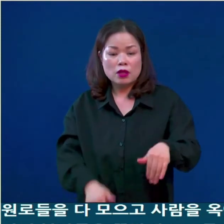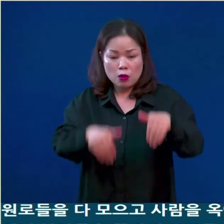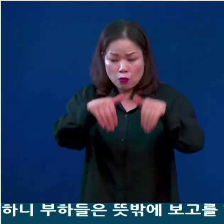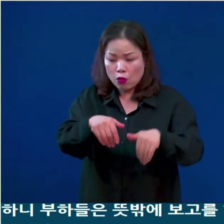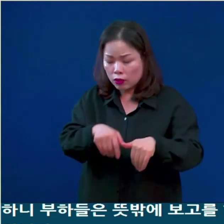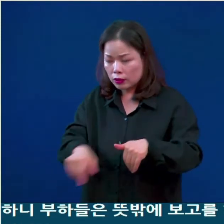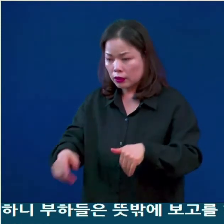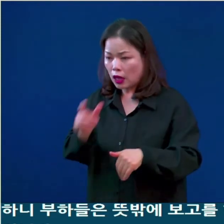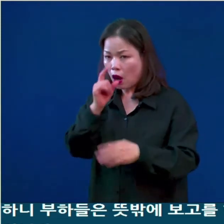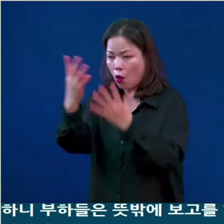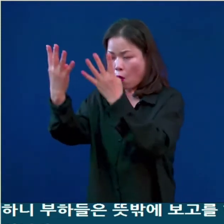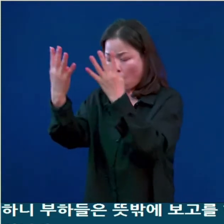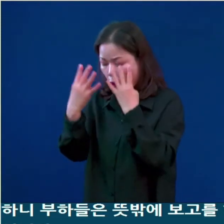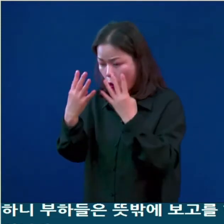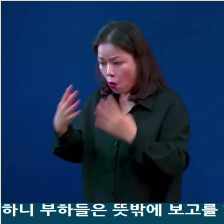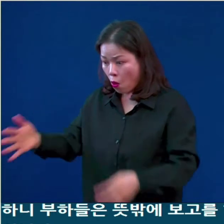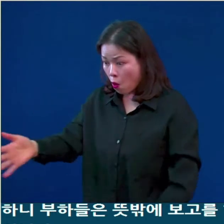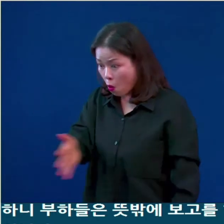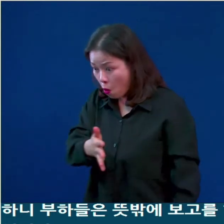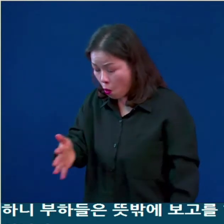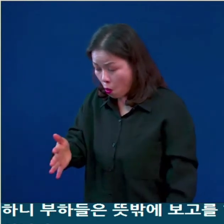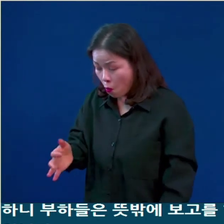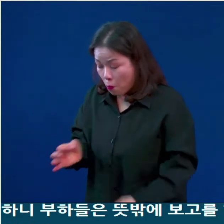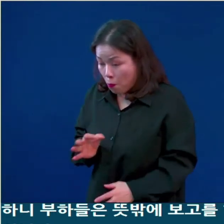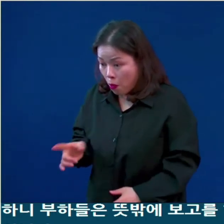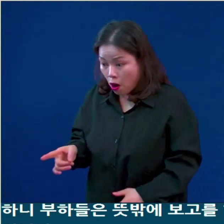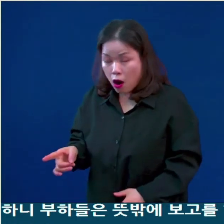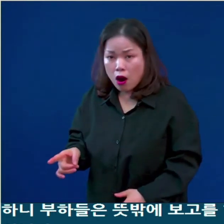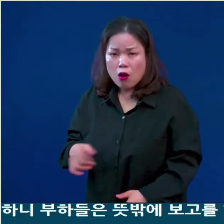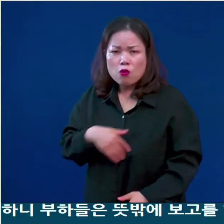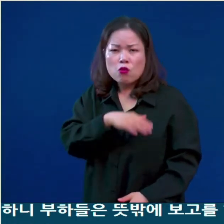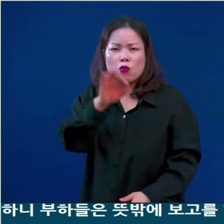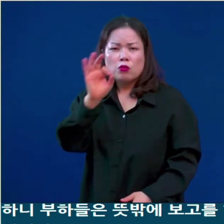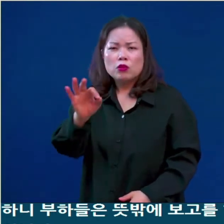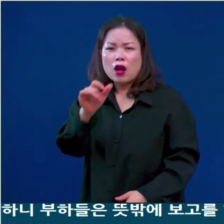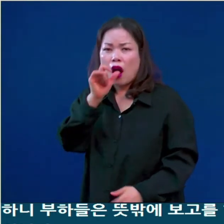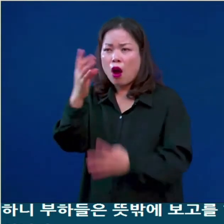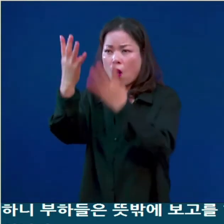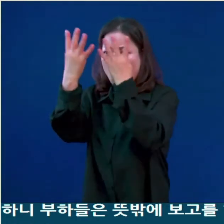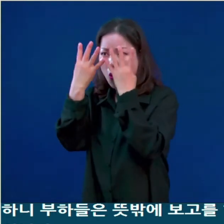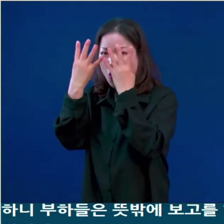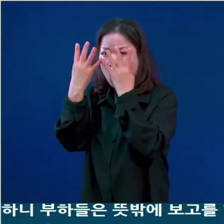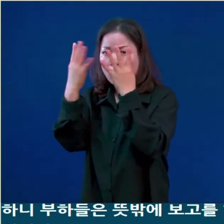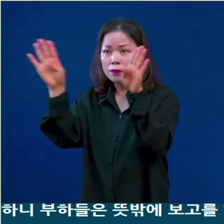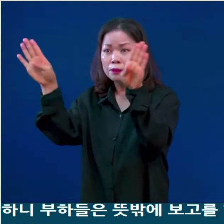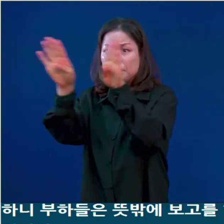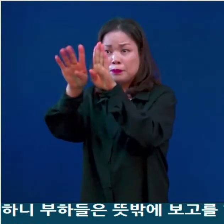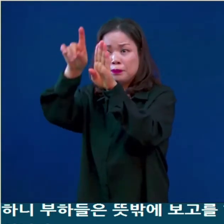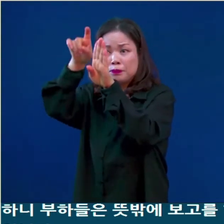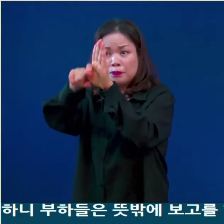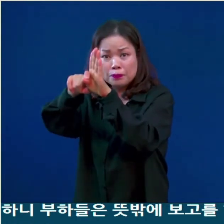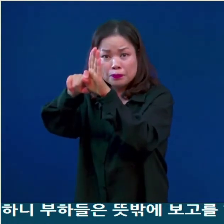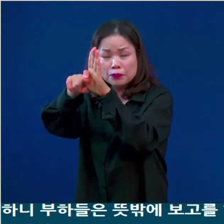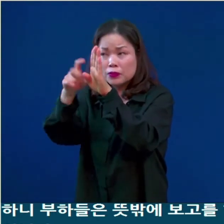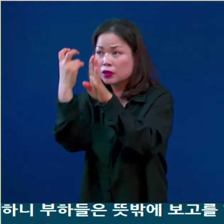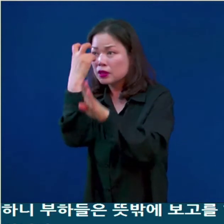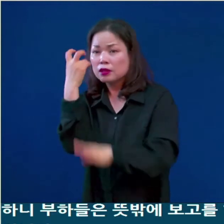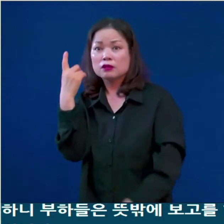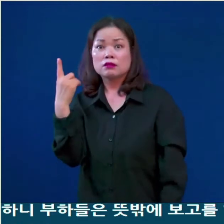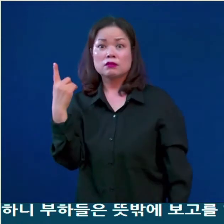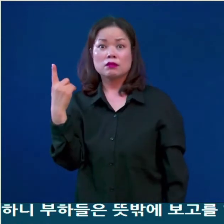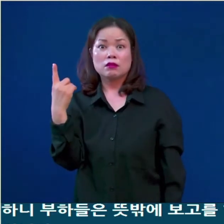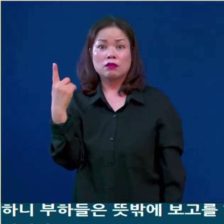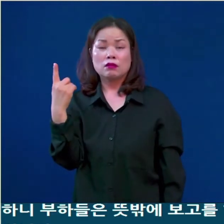옥에서 사도들을 보지 못하고 돌아와 이르되 우리가 보니 옥은 든든하게 잠기고 지키는